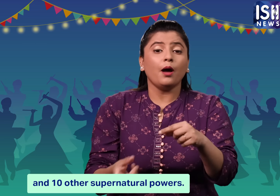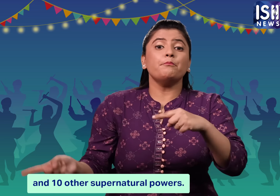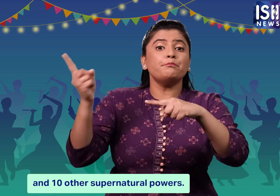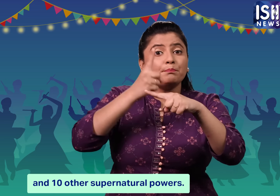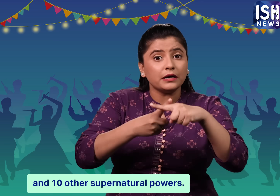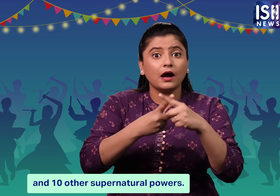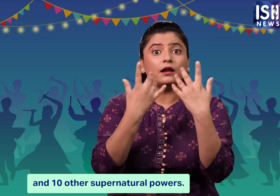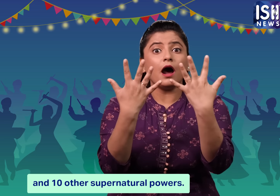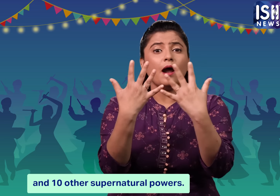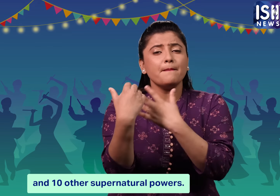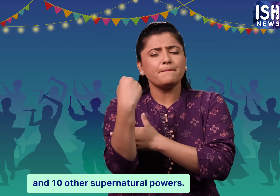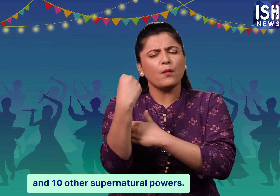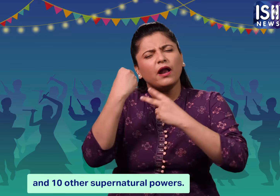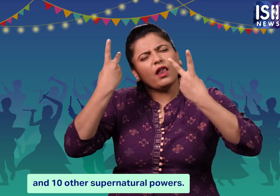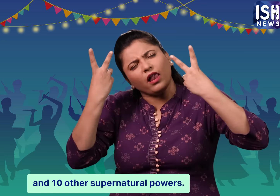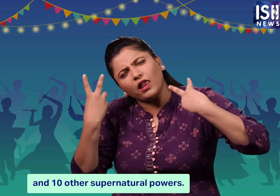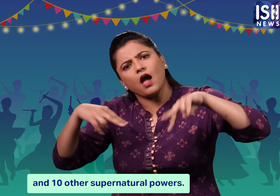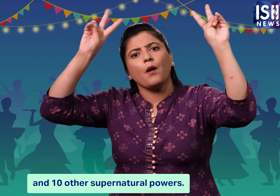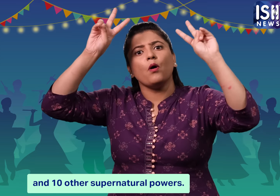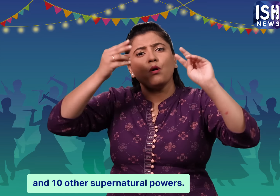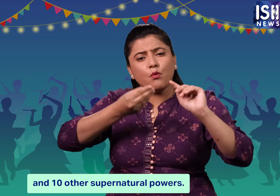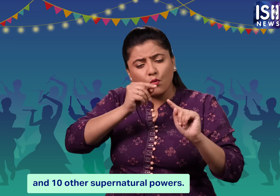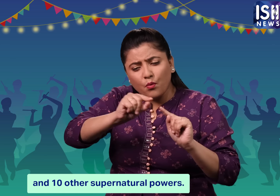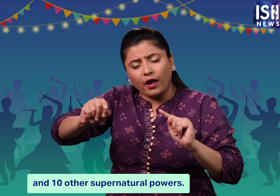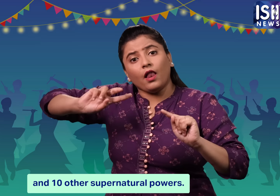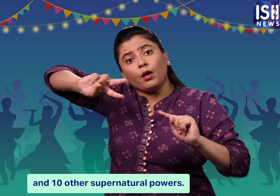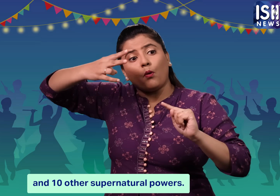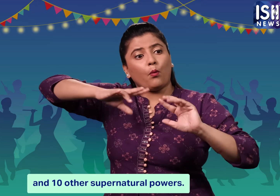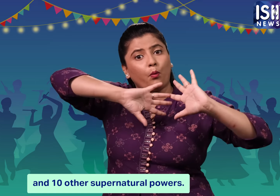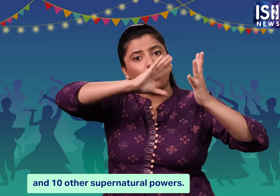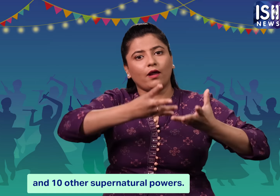और 10 अन्य अलौकिक शक्तियां प्रदान की।